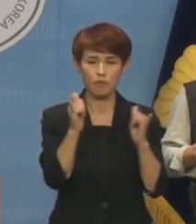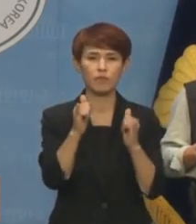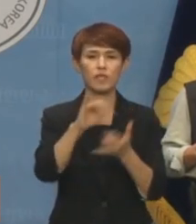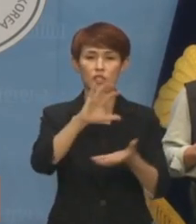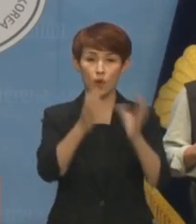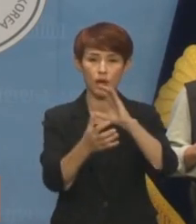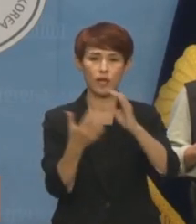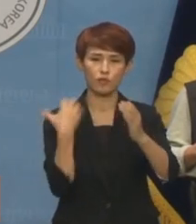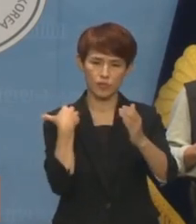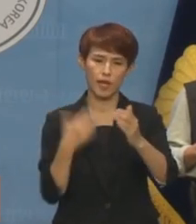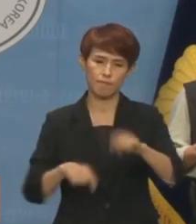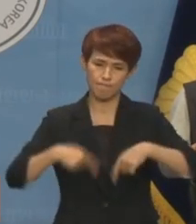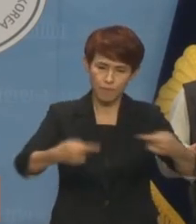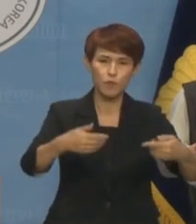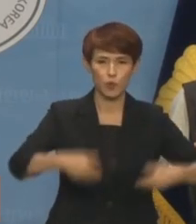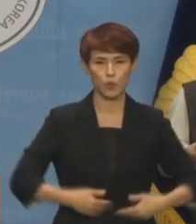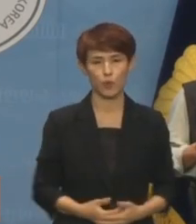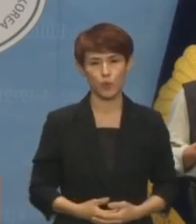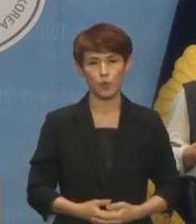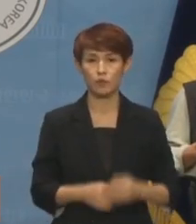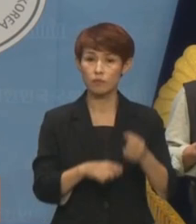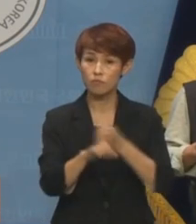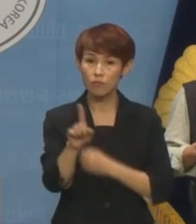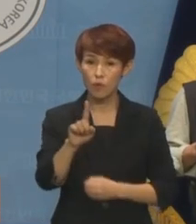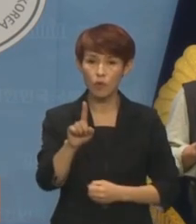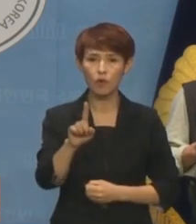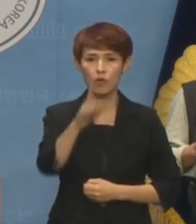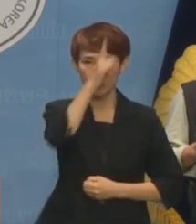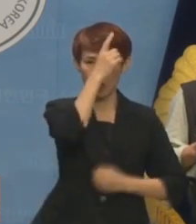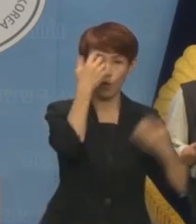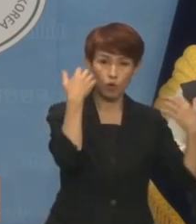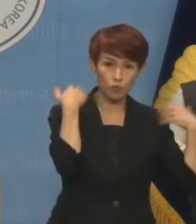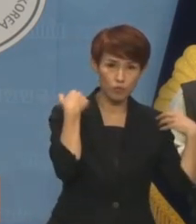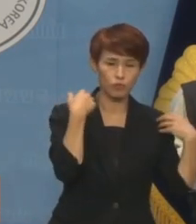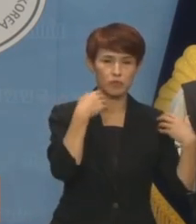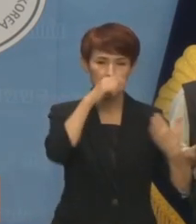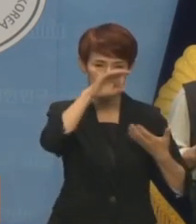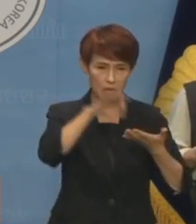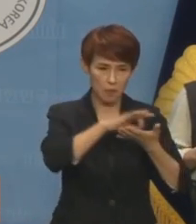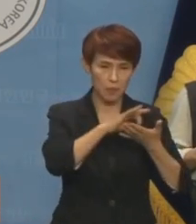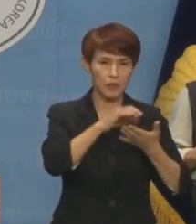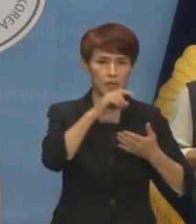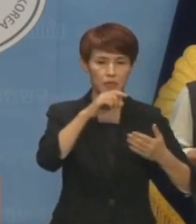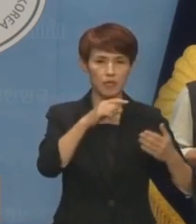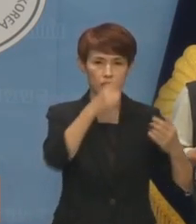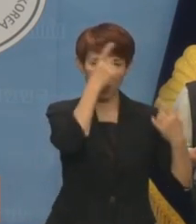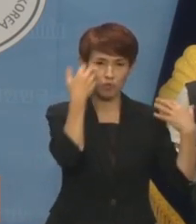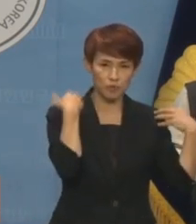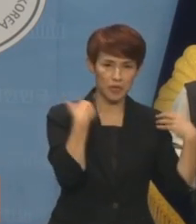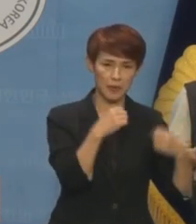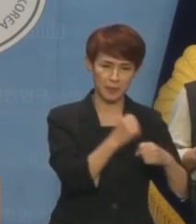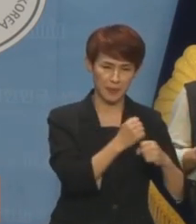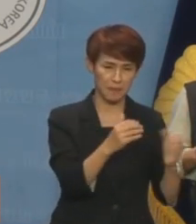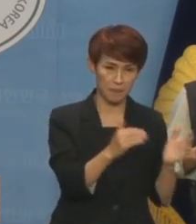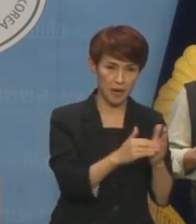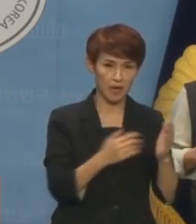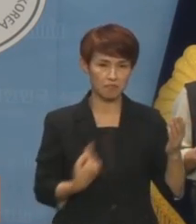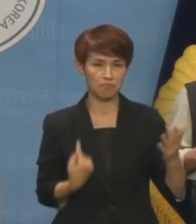이때 전환의 주체가 된다는 것은 정부와 자본이 이미 짜놓은 판에 앉아 논의 상대가 되는 것이 아닙니다.